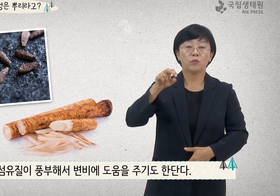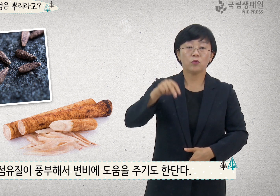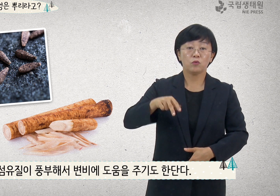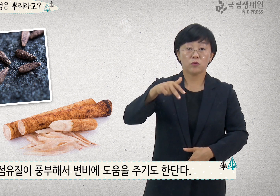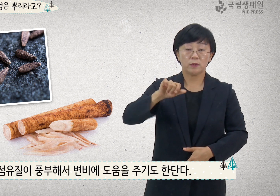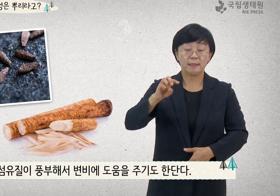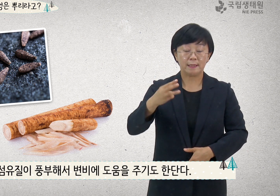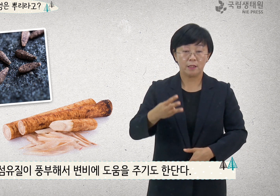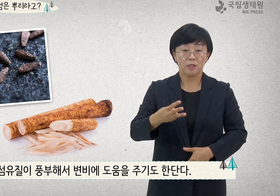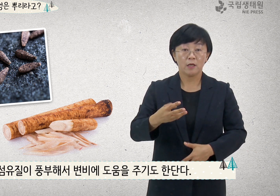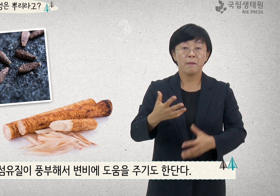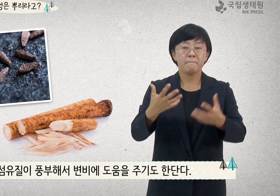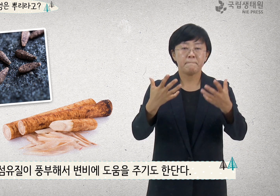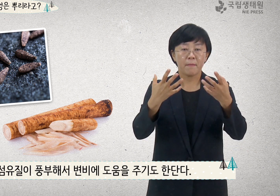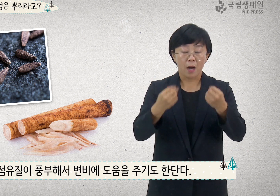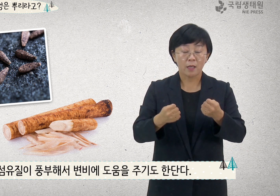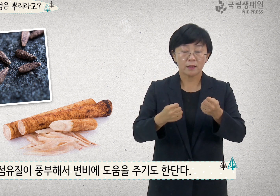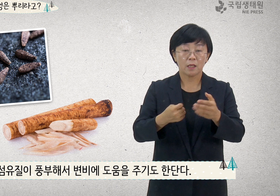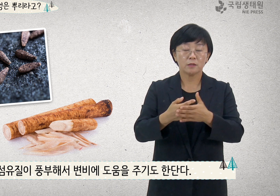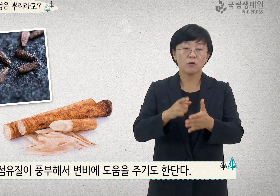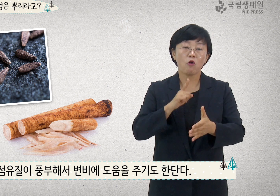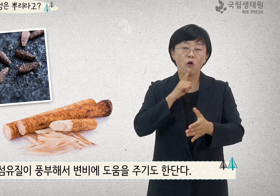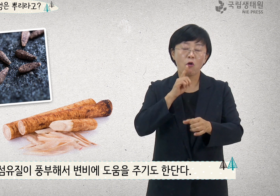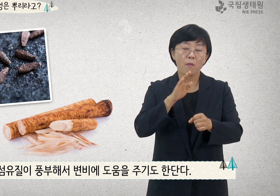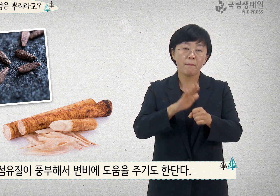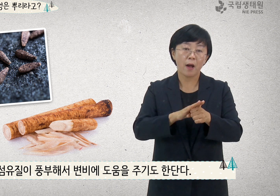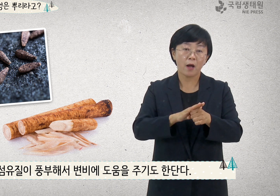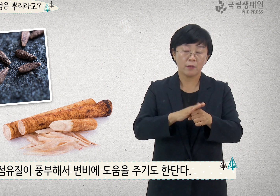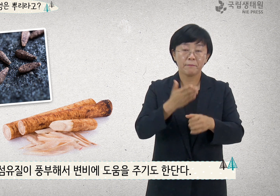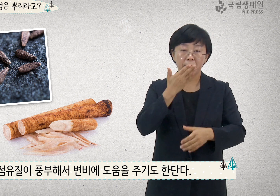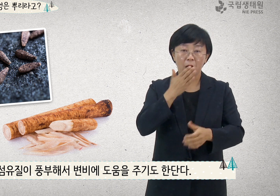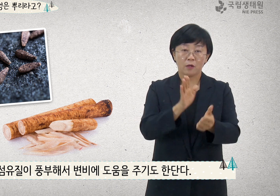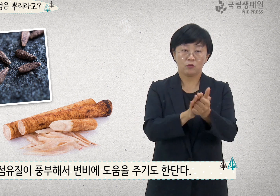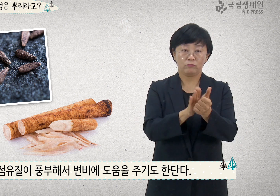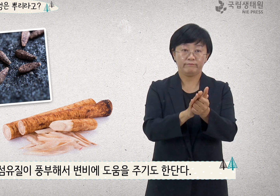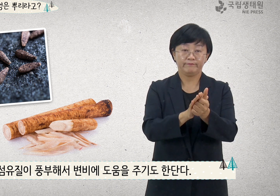섬유질이 풍부해서 변비에 도움을 주기도 한단다.